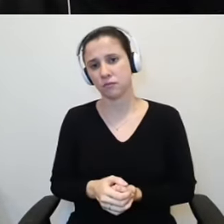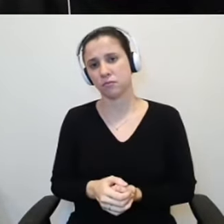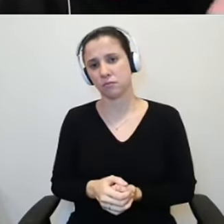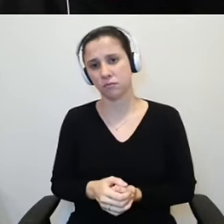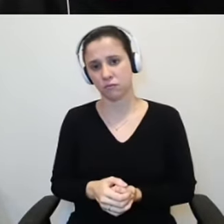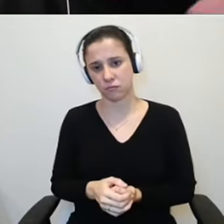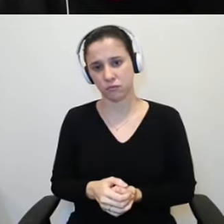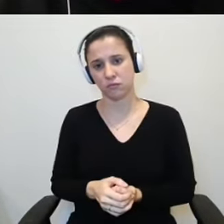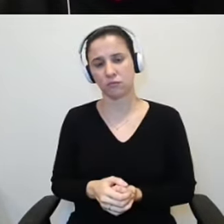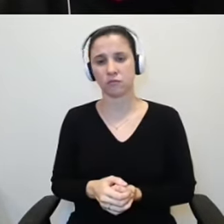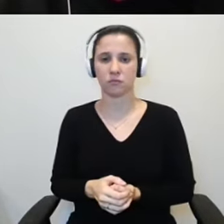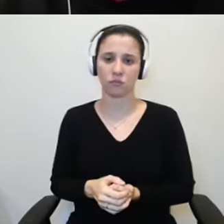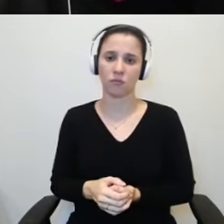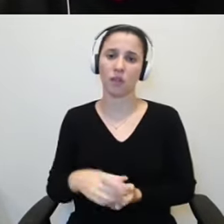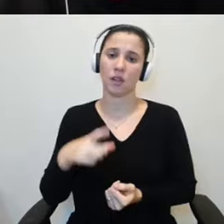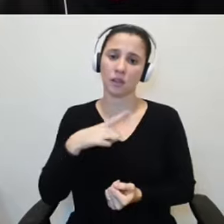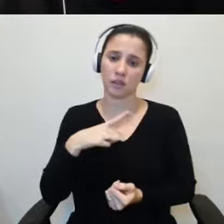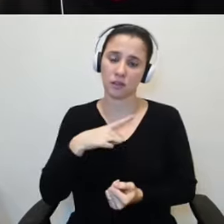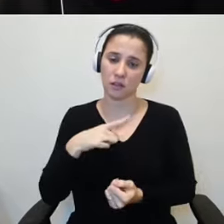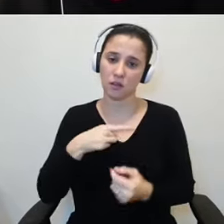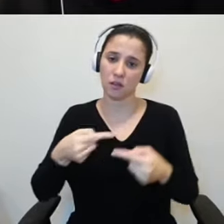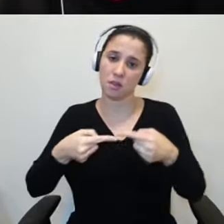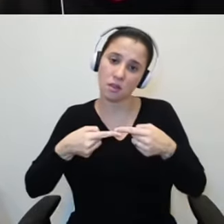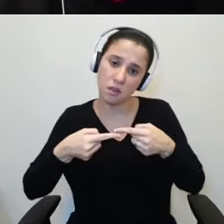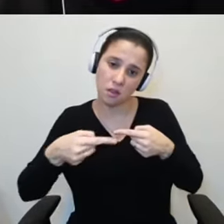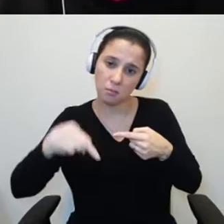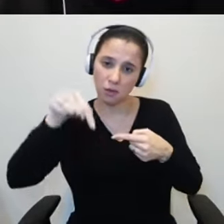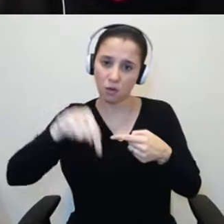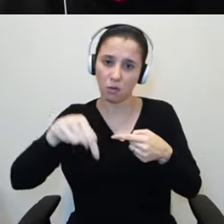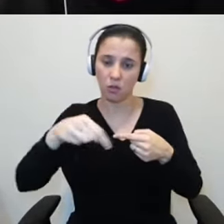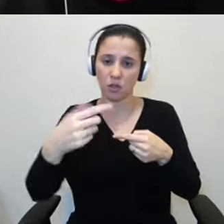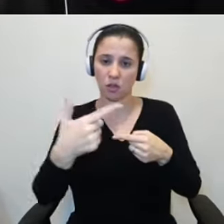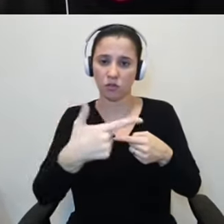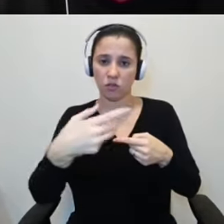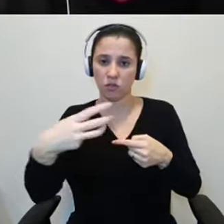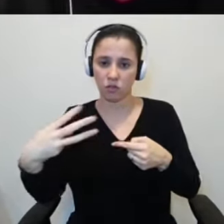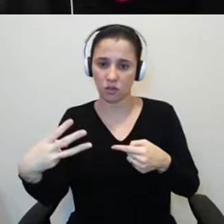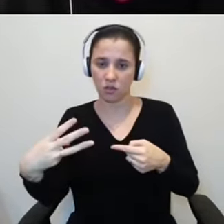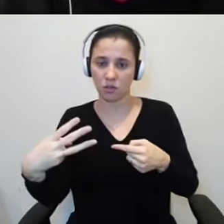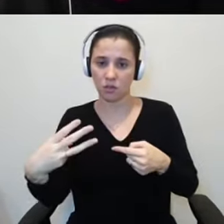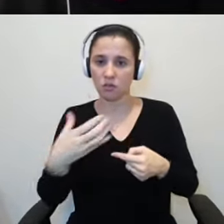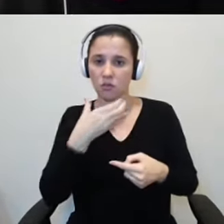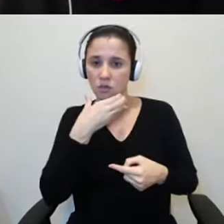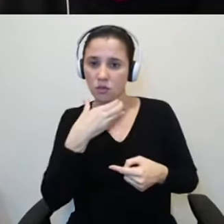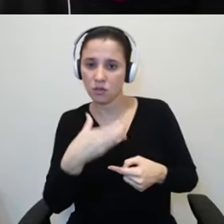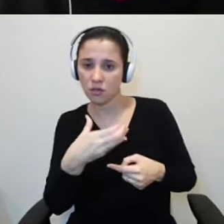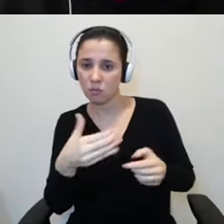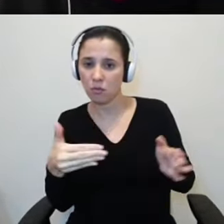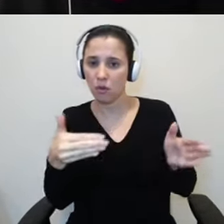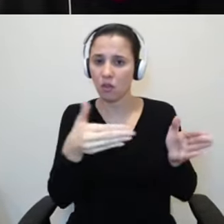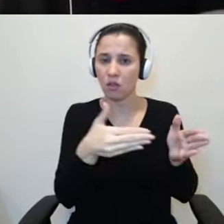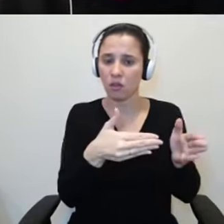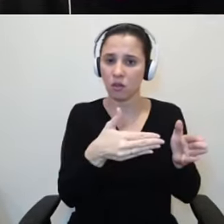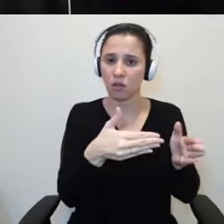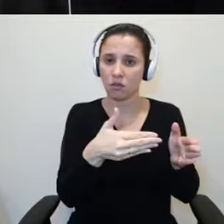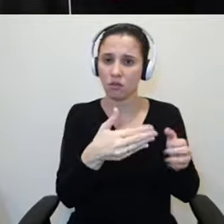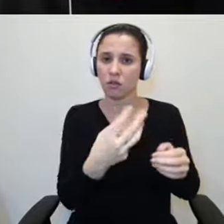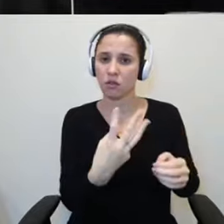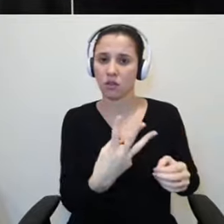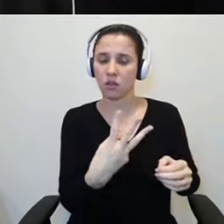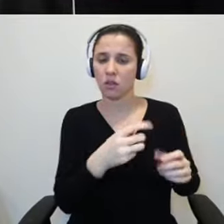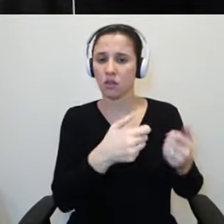essa semana aí de recesso, entre o dia 23 de dezembro até o dia 4, até o dia 3 de janeiro,